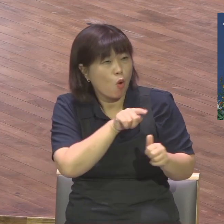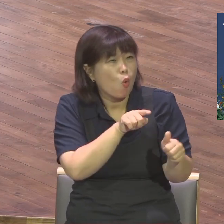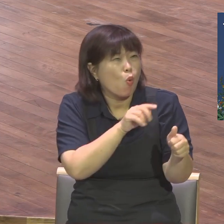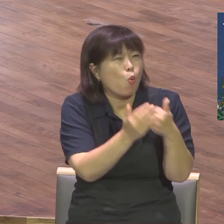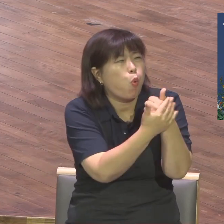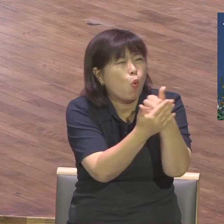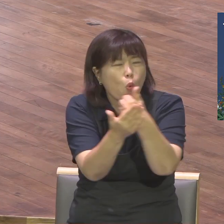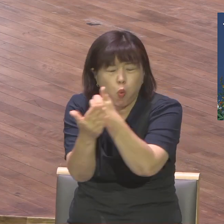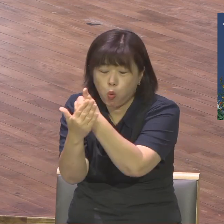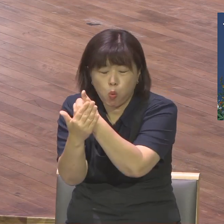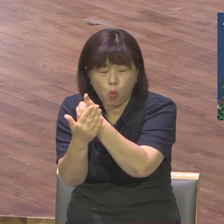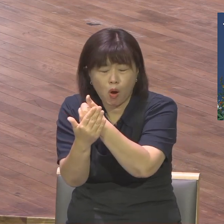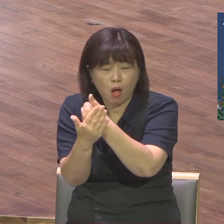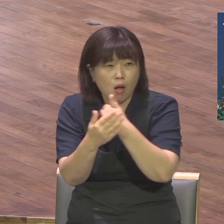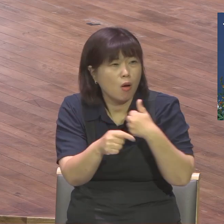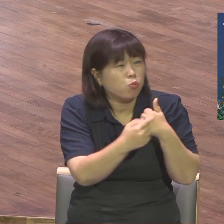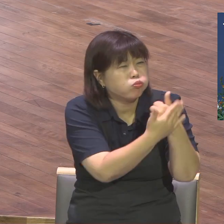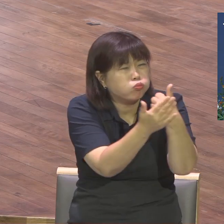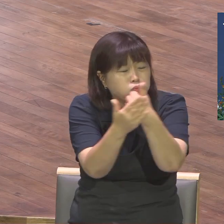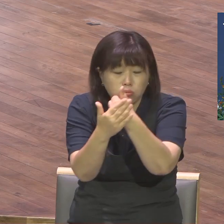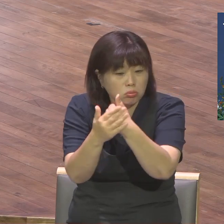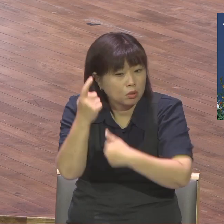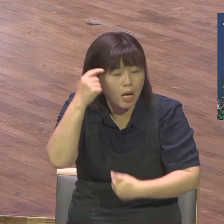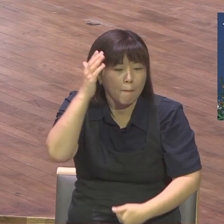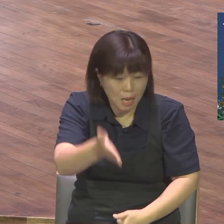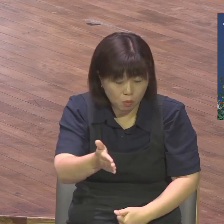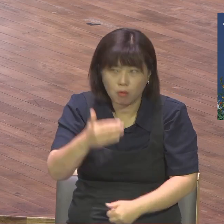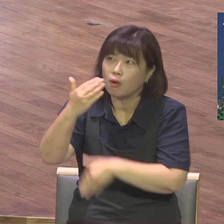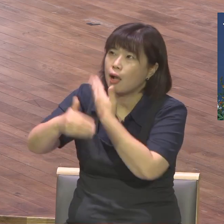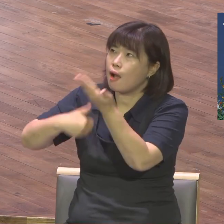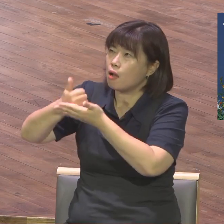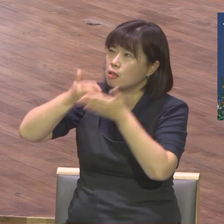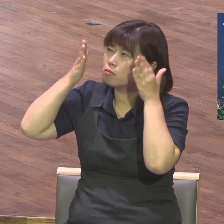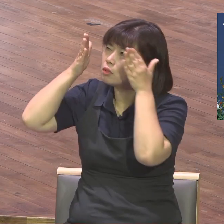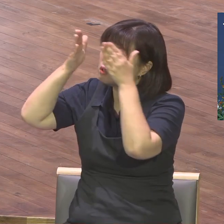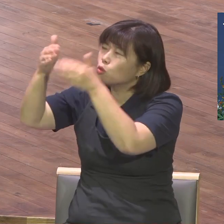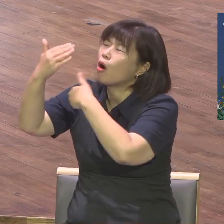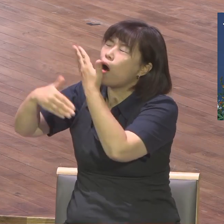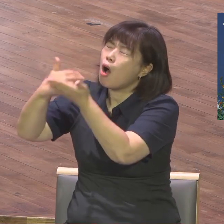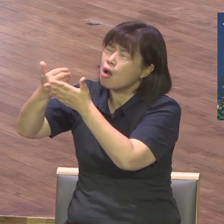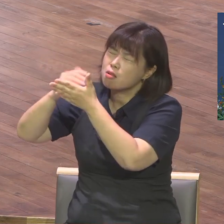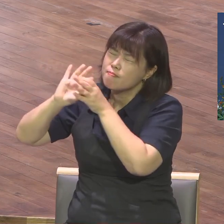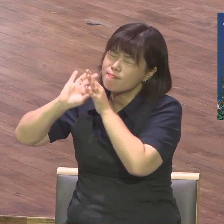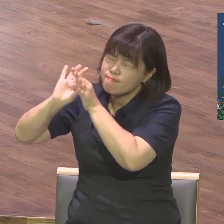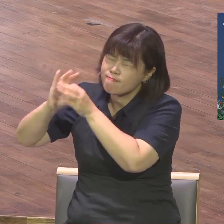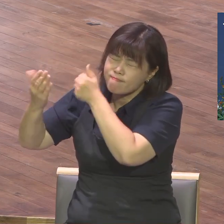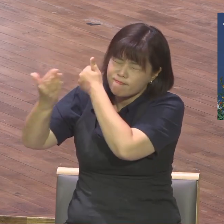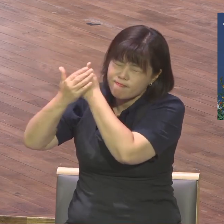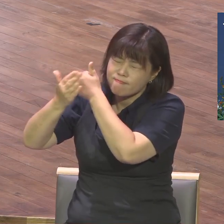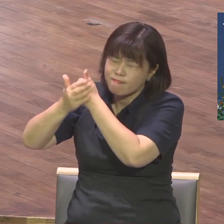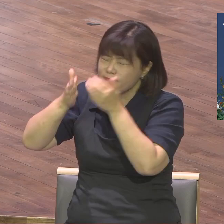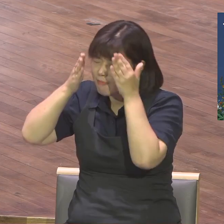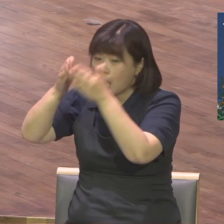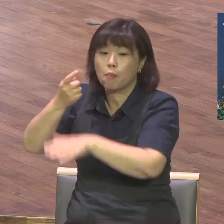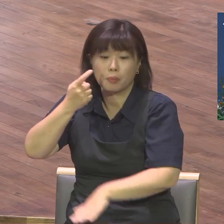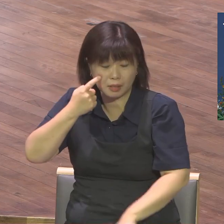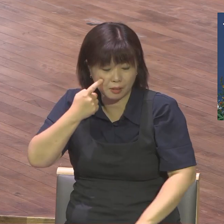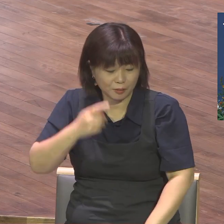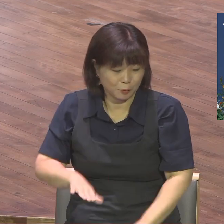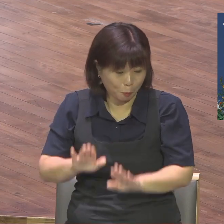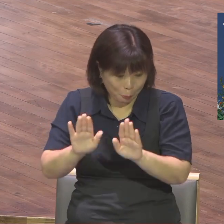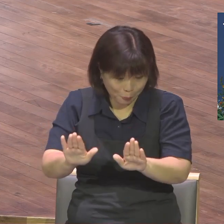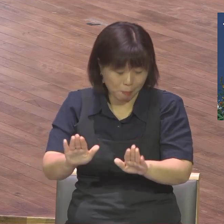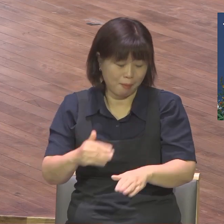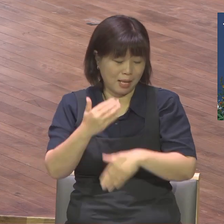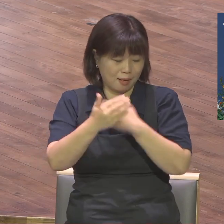아니에요. 하나님 앞에 예배드리러 온 거예요. 시편 121편 2절에 보면 내가 산을 향하여